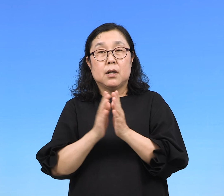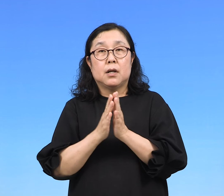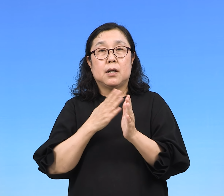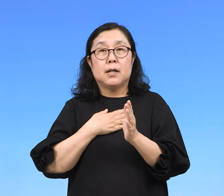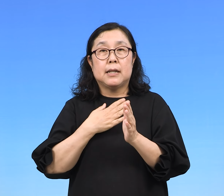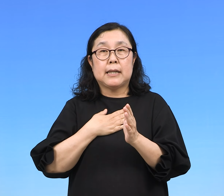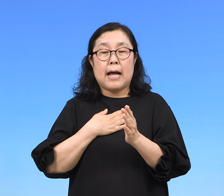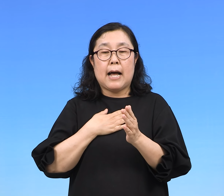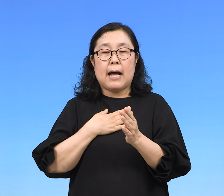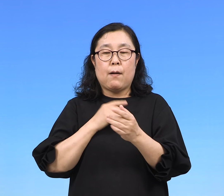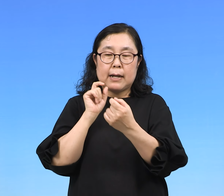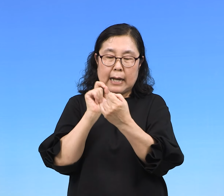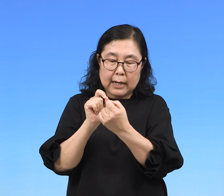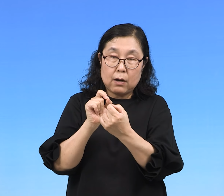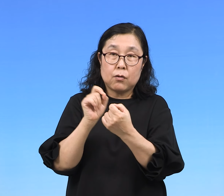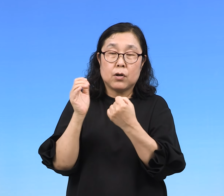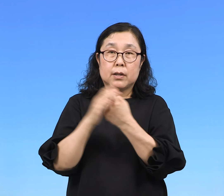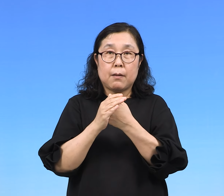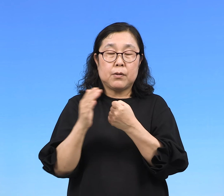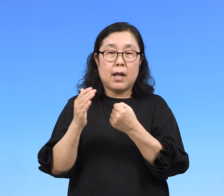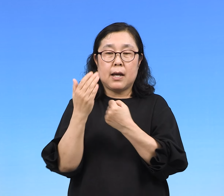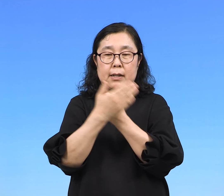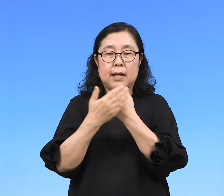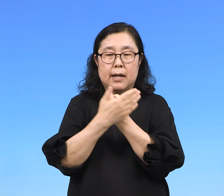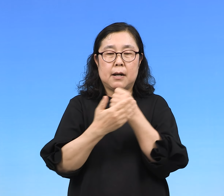생각이 나가지고 은혜가 안 되는 것보다